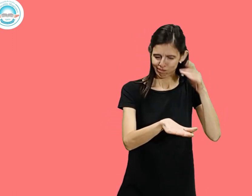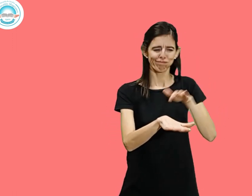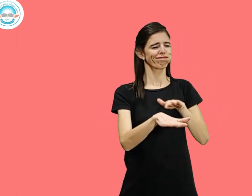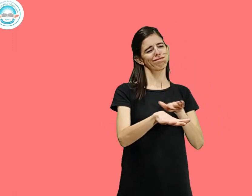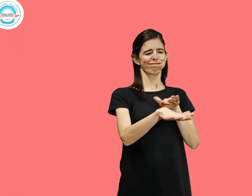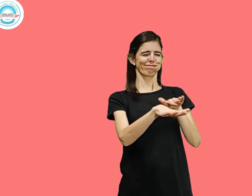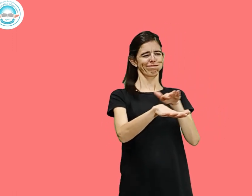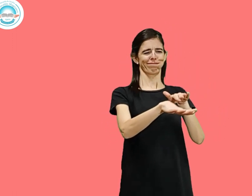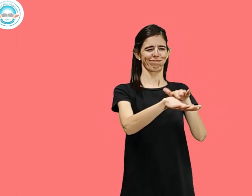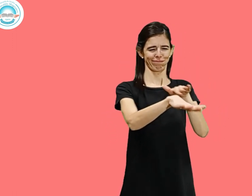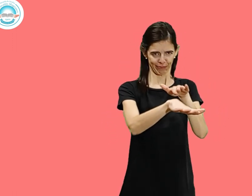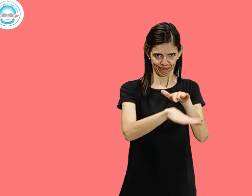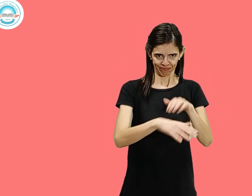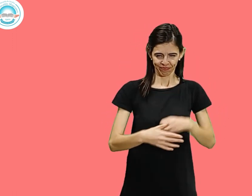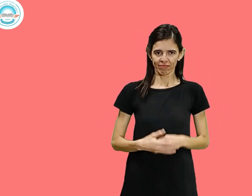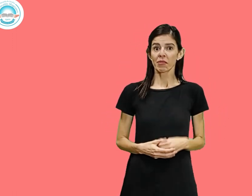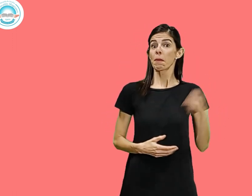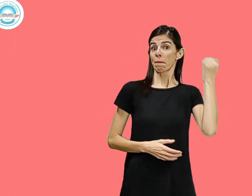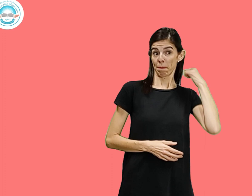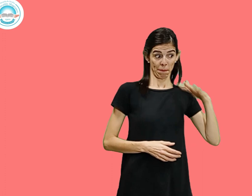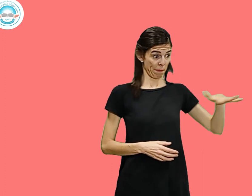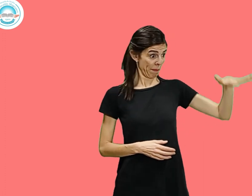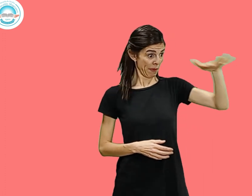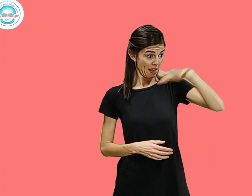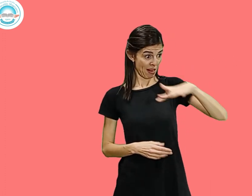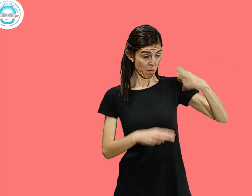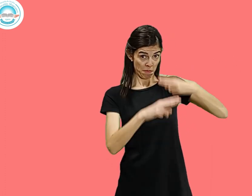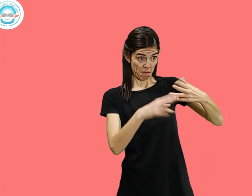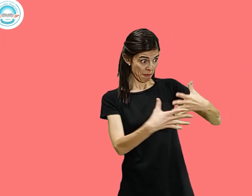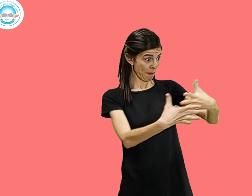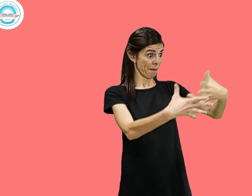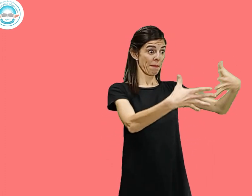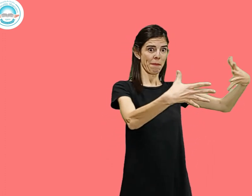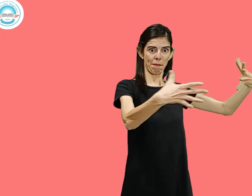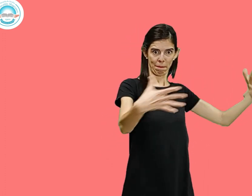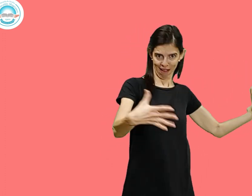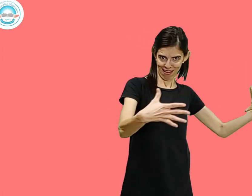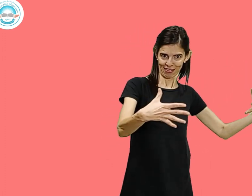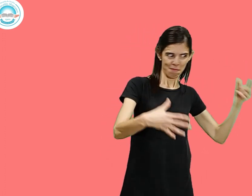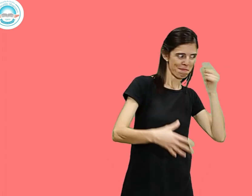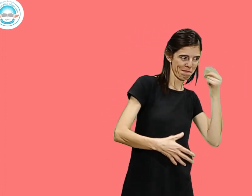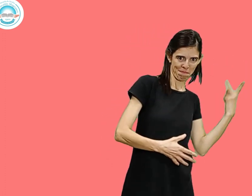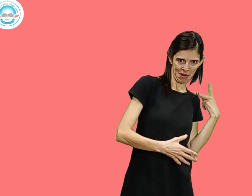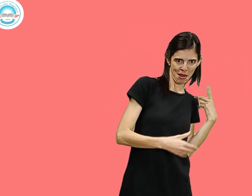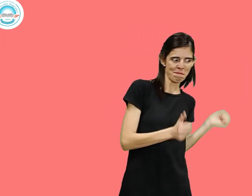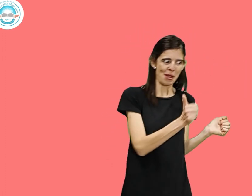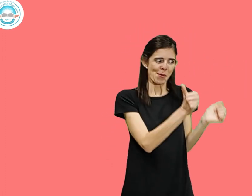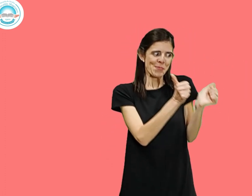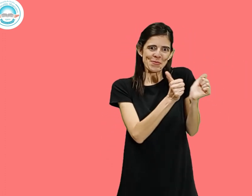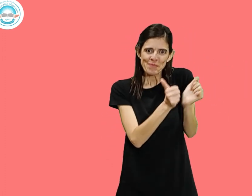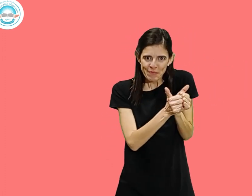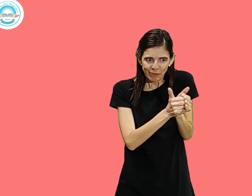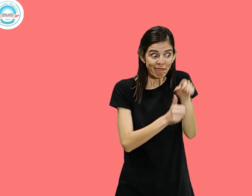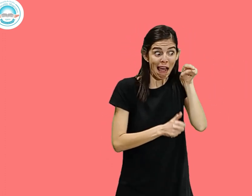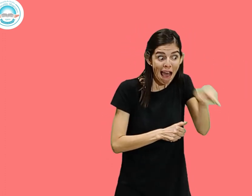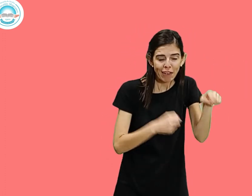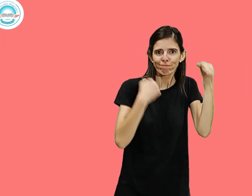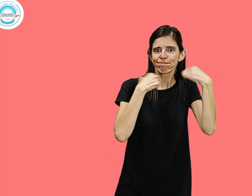veces hasta que aprendí a mantener el equilibrio las primeras prácticas fueron con mi